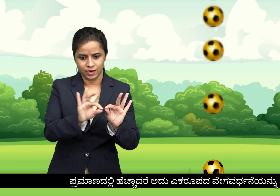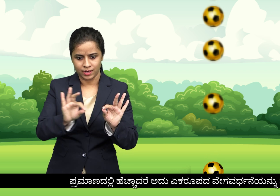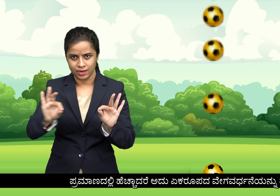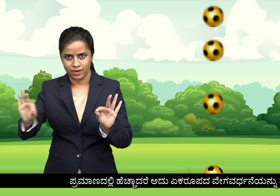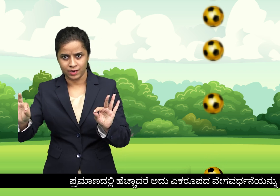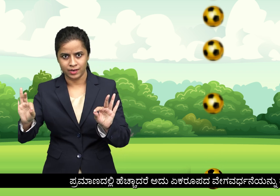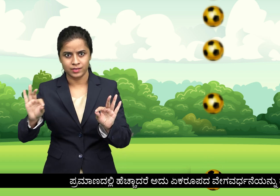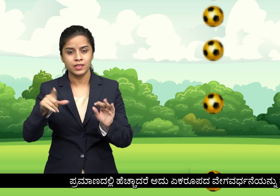ಹೊಂದಿರುತ್ತೆ.